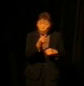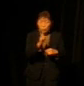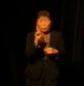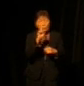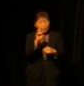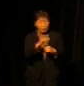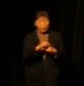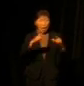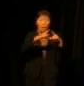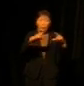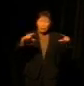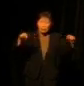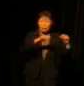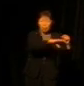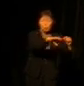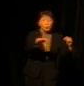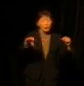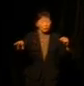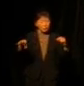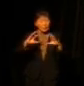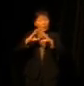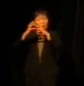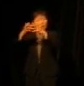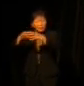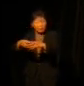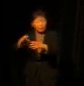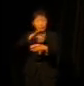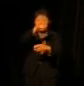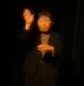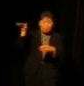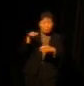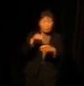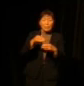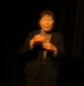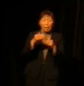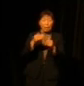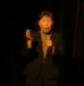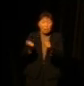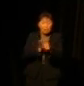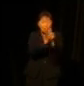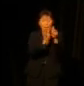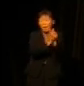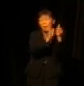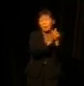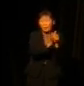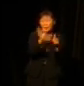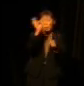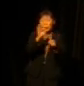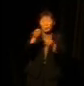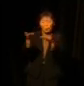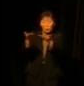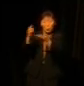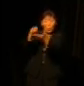国各地、あとは世界各国の人たちからの励ましや救援物資によって私たちのことを応援してくれ